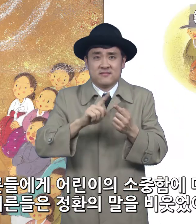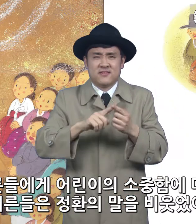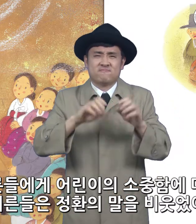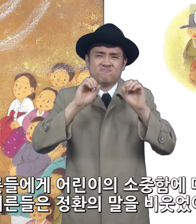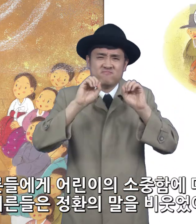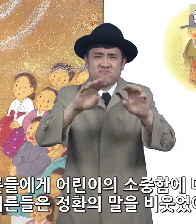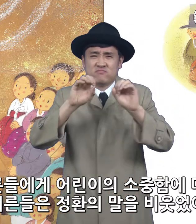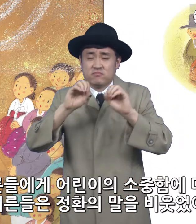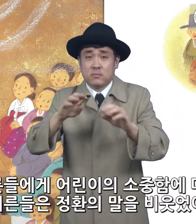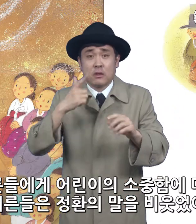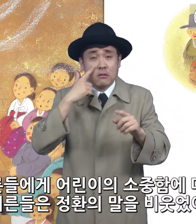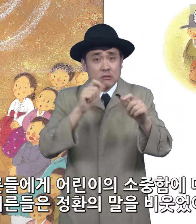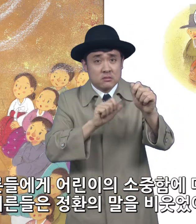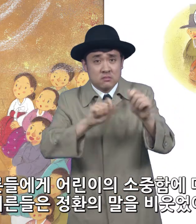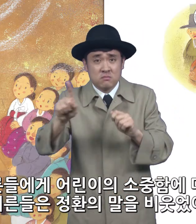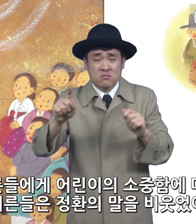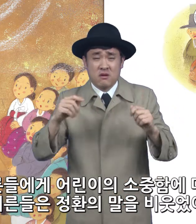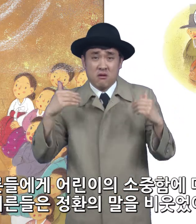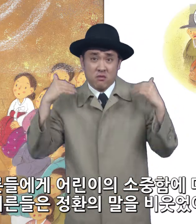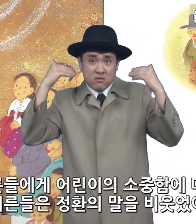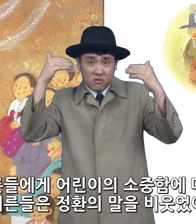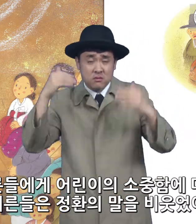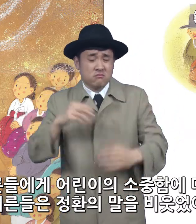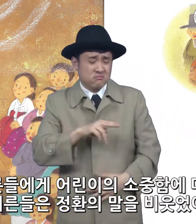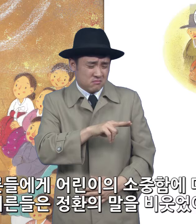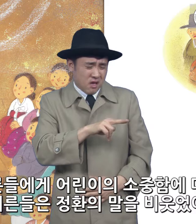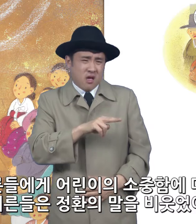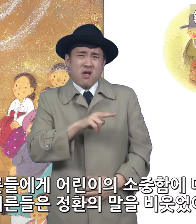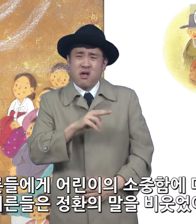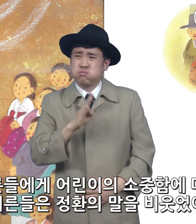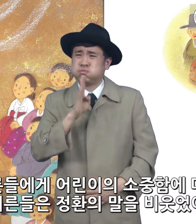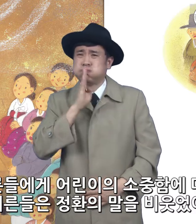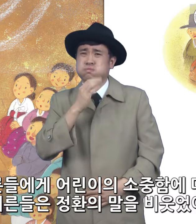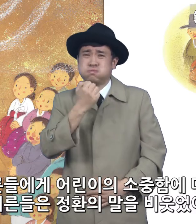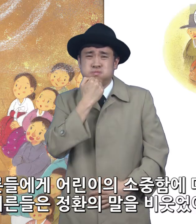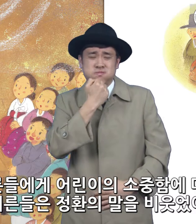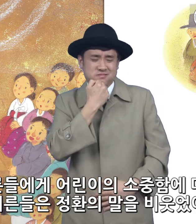말했지만 대부분의 어른들은 정한의 말을 비웃었어요.